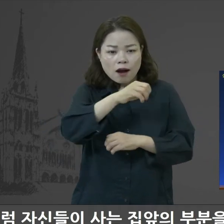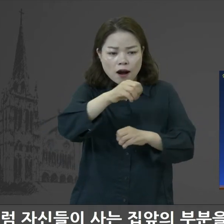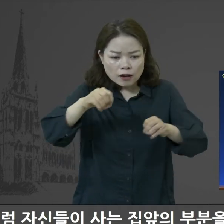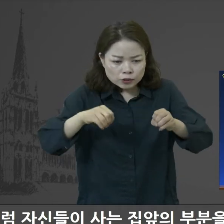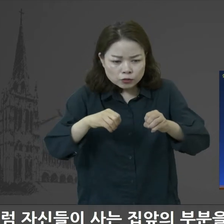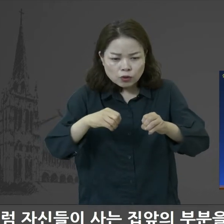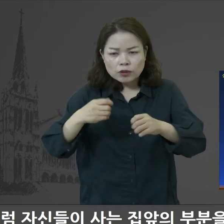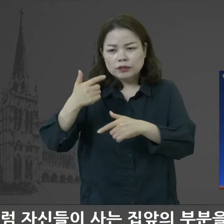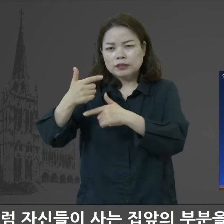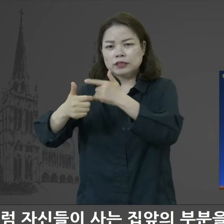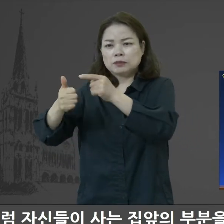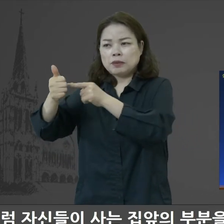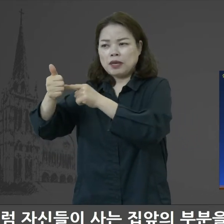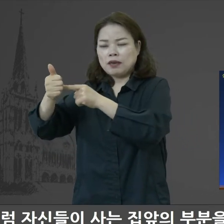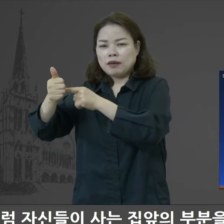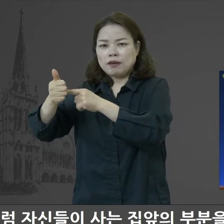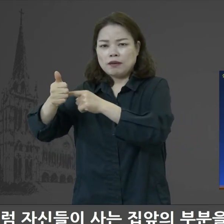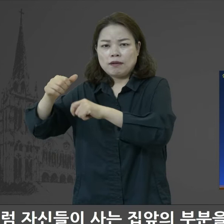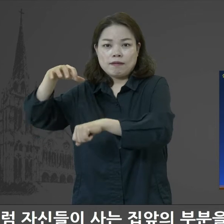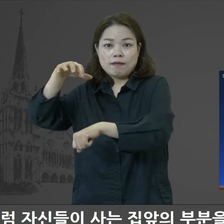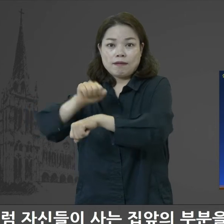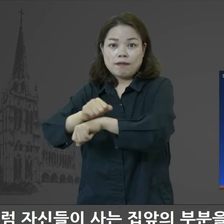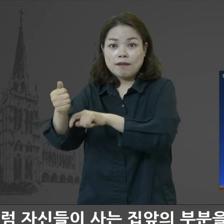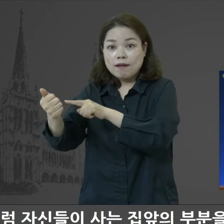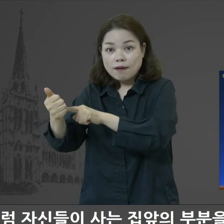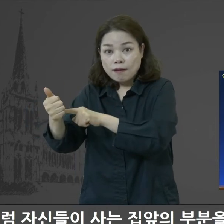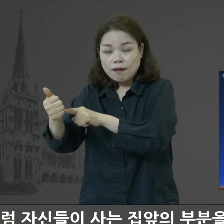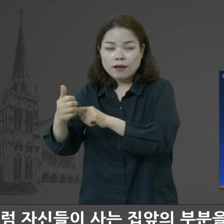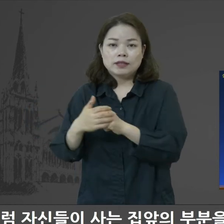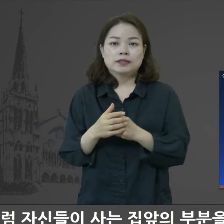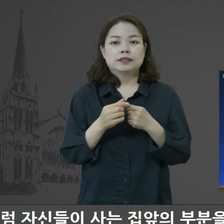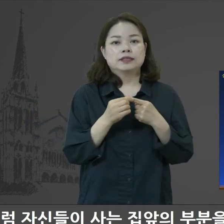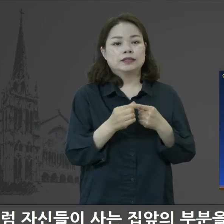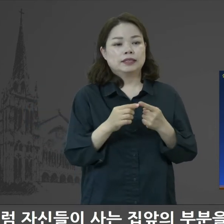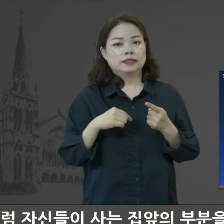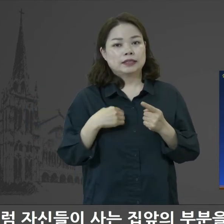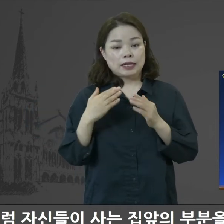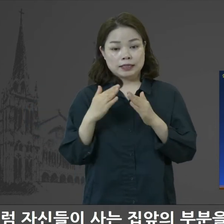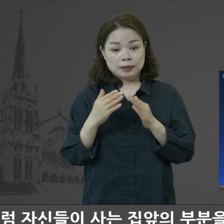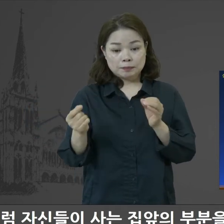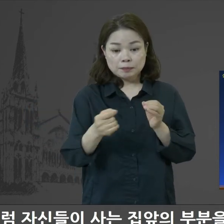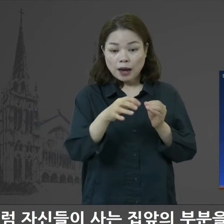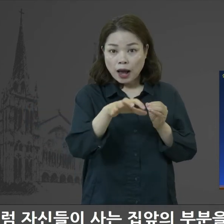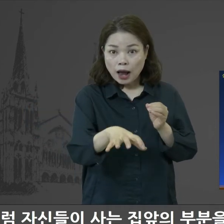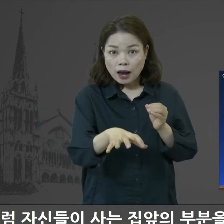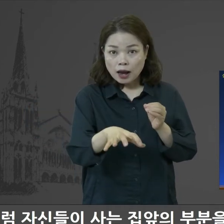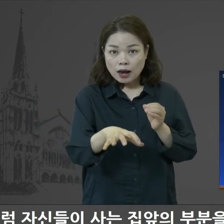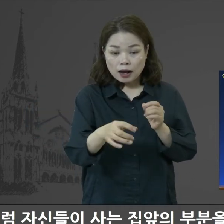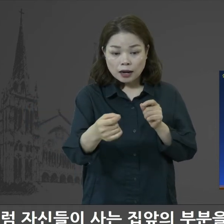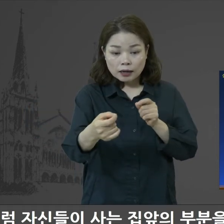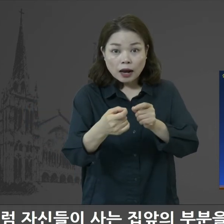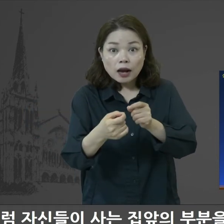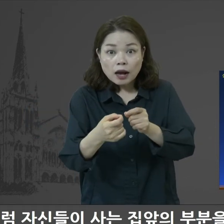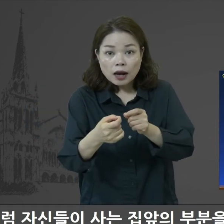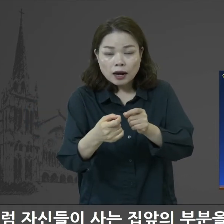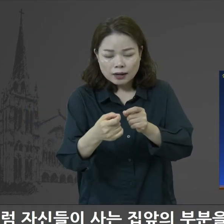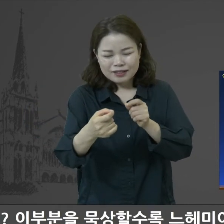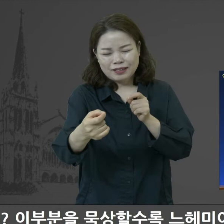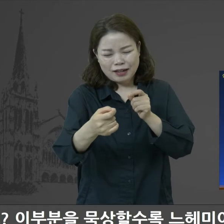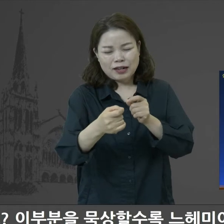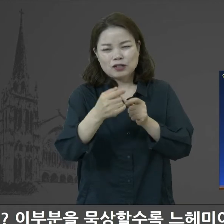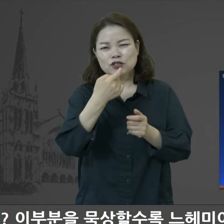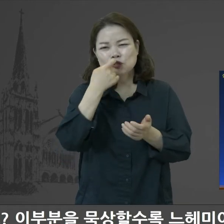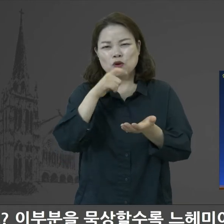이것은 느헤미야의 신의 한 수라는 생각이 드는데, 자, 첫 번째, 자기 집 앞입니다. 접근하기가 어떻습니까?